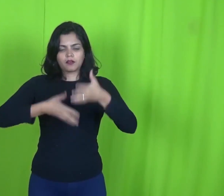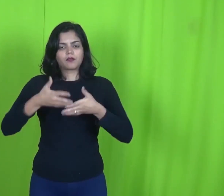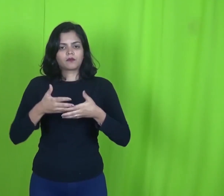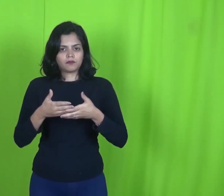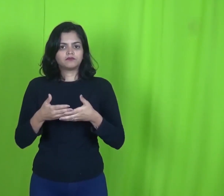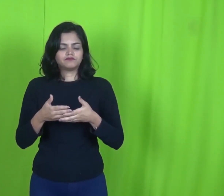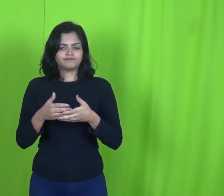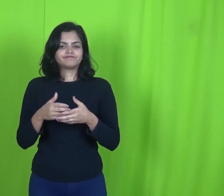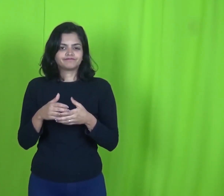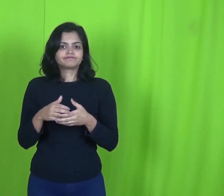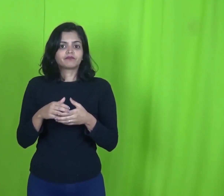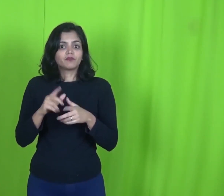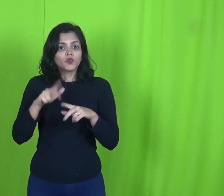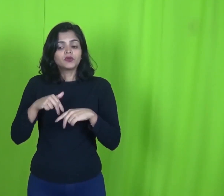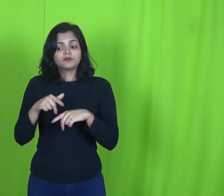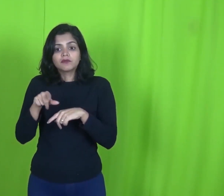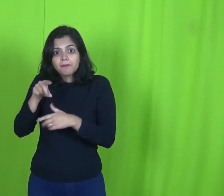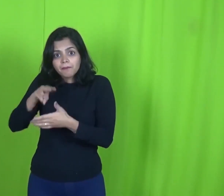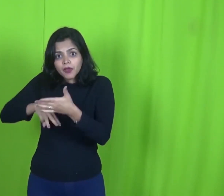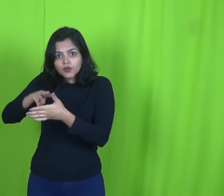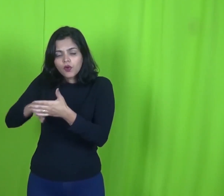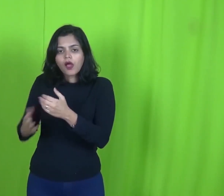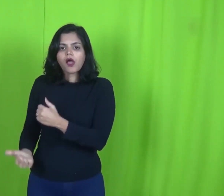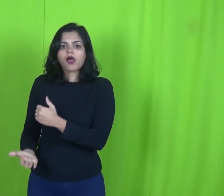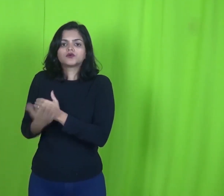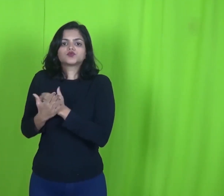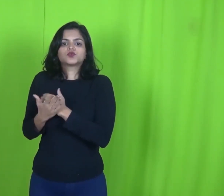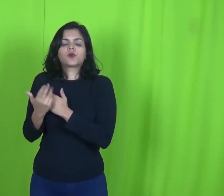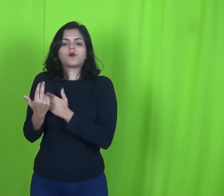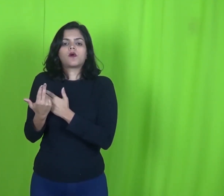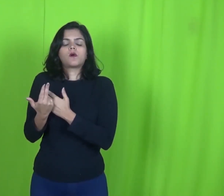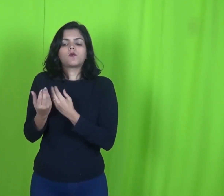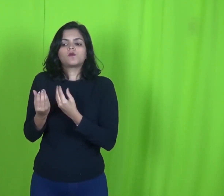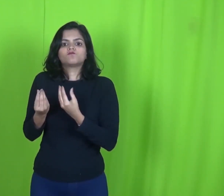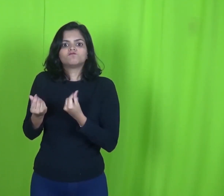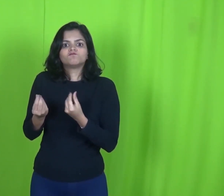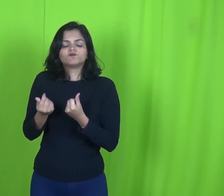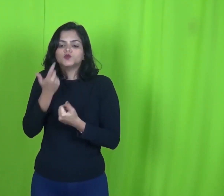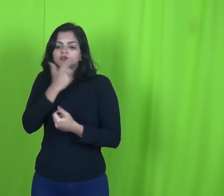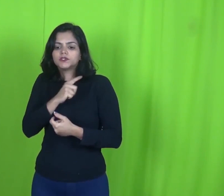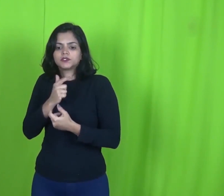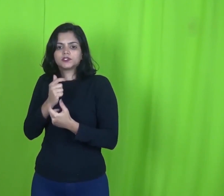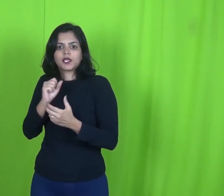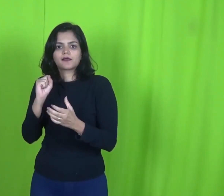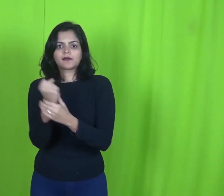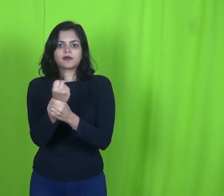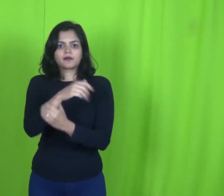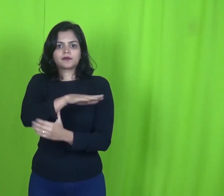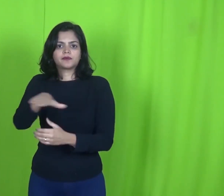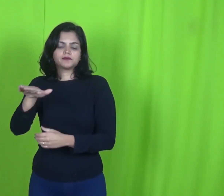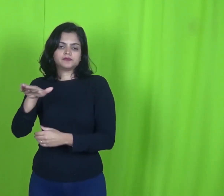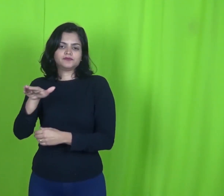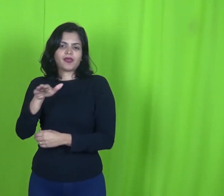A metodologia vai auxiliar no processo de desenvolvimento de segurança desses alunos,